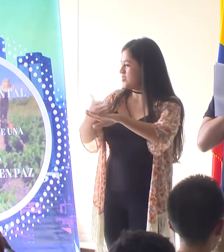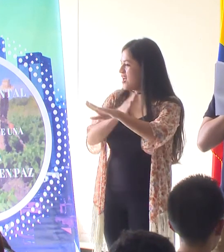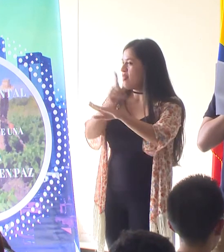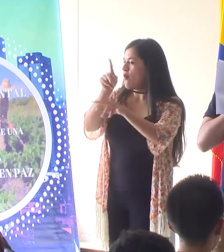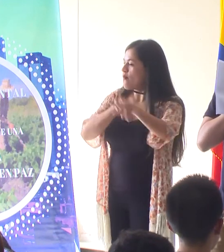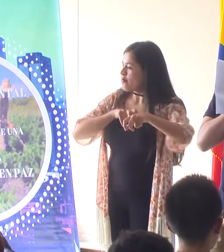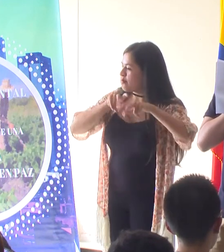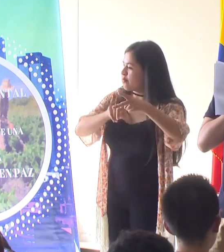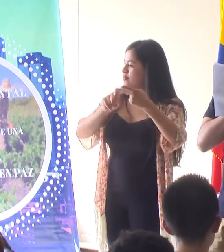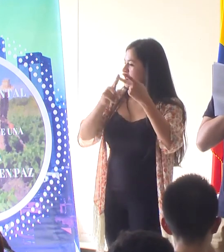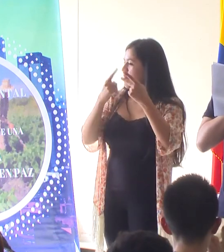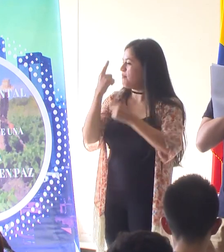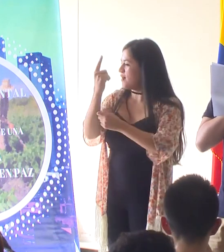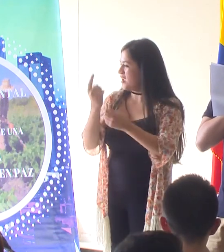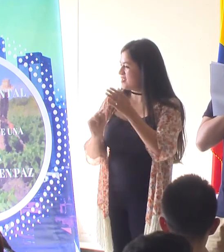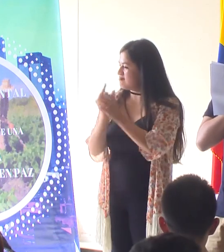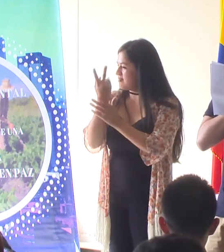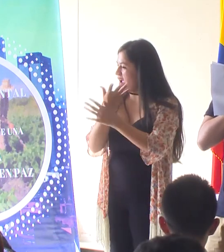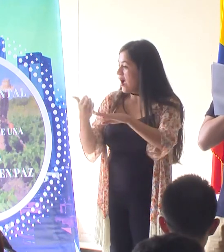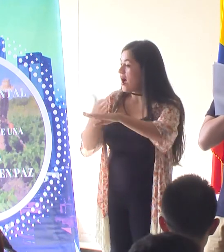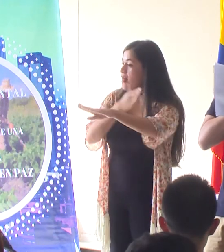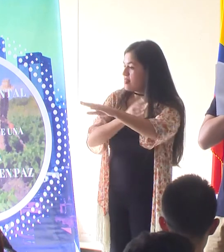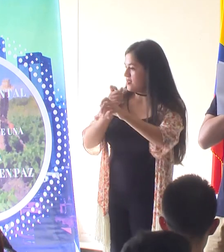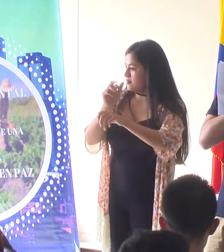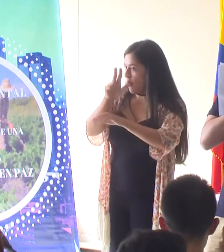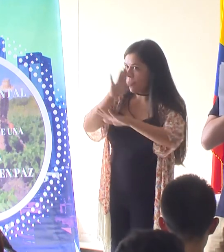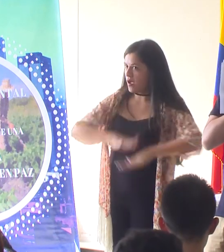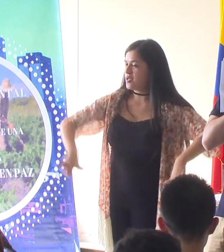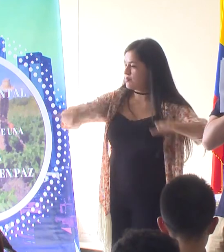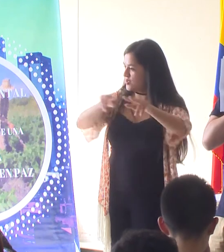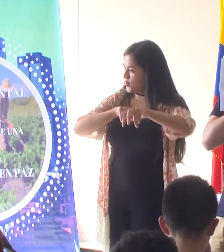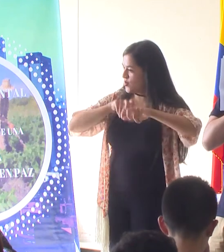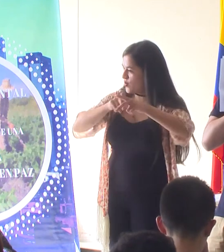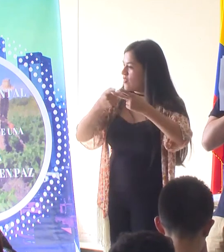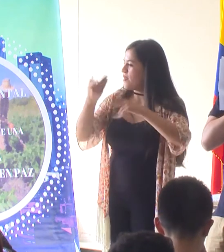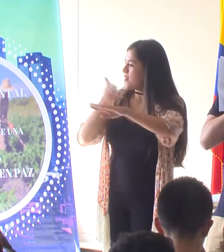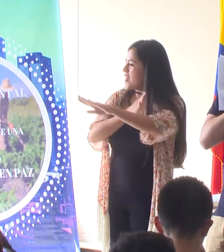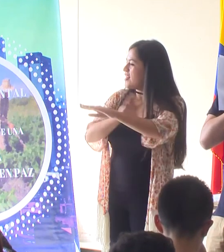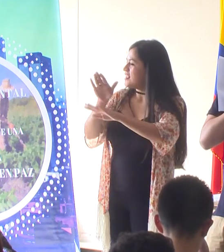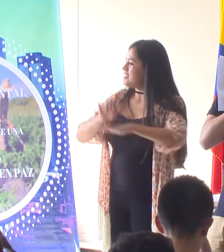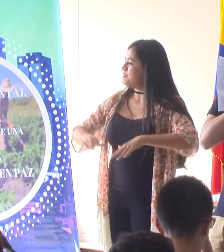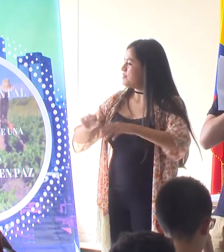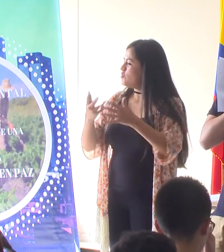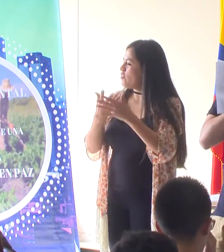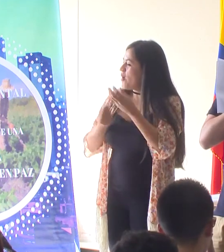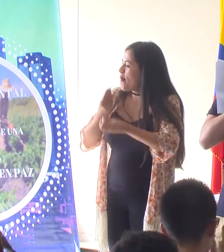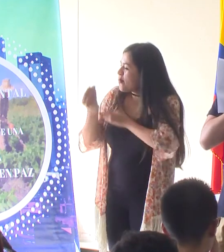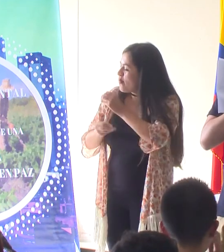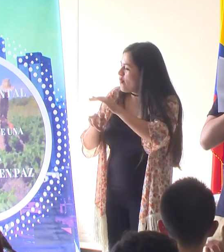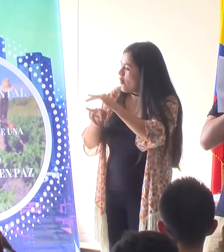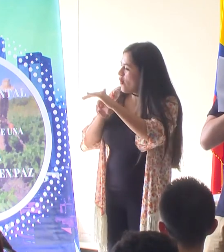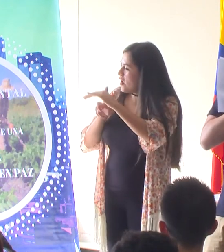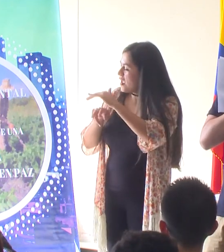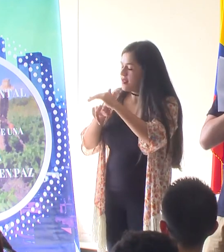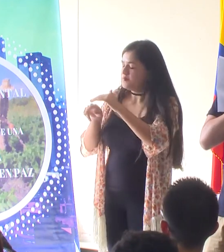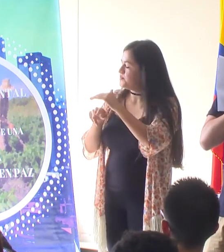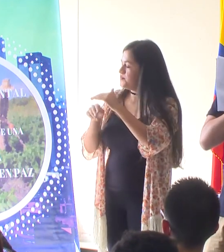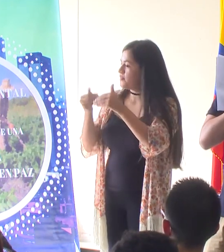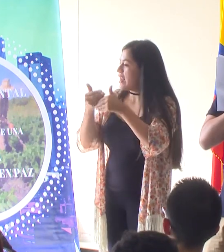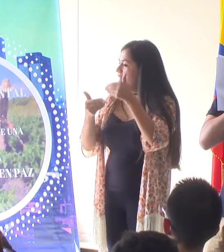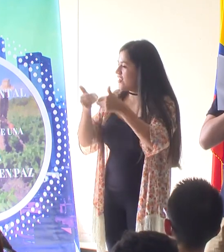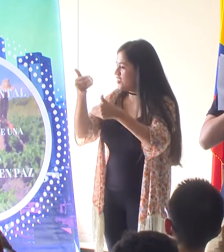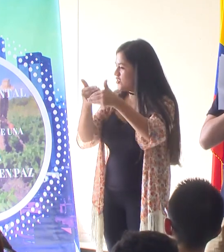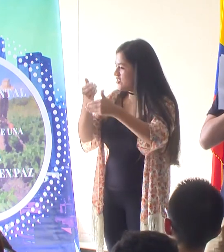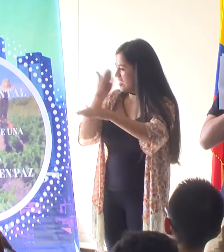y maderables aún desde la aparición en el paisaje de los hornos ladrilleros y los asentamientos de la gente de los chircales